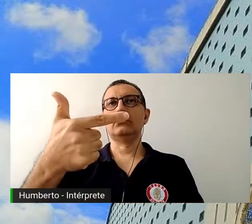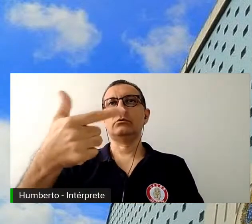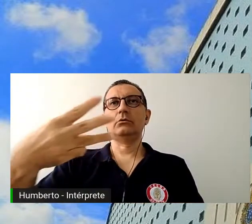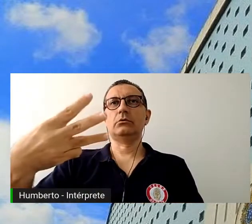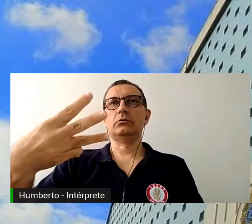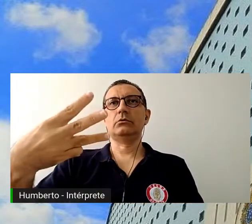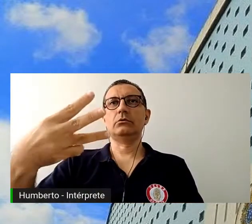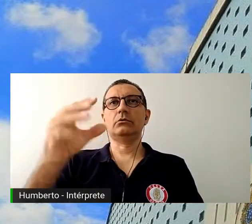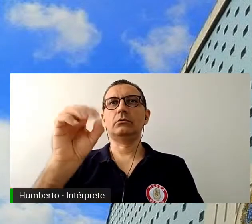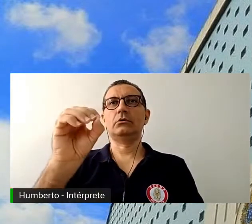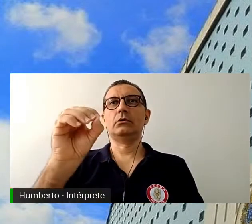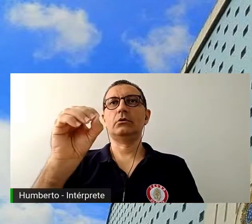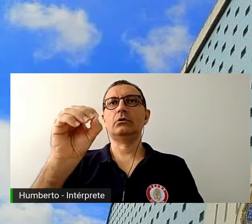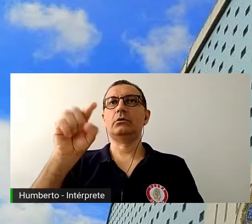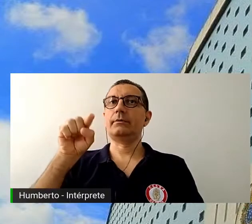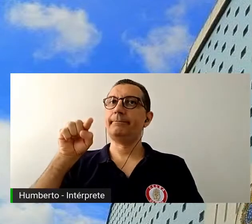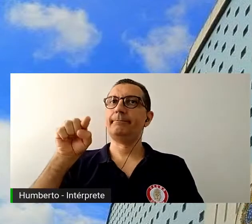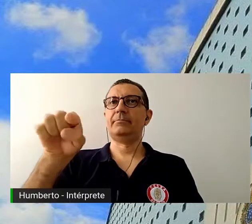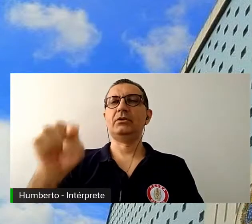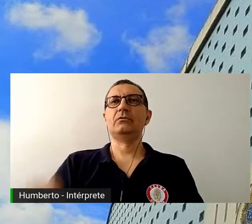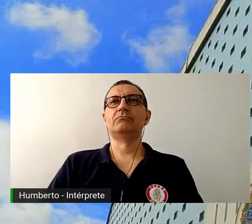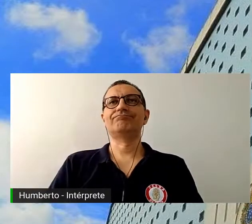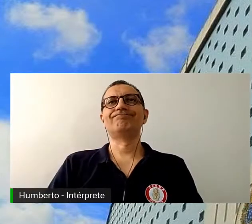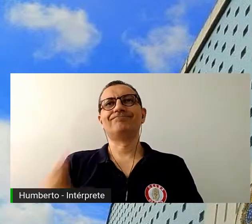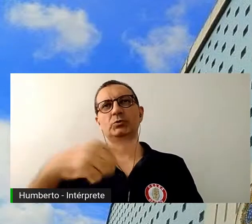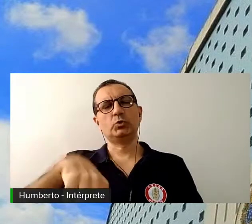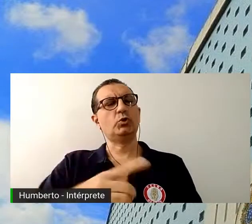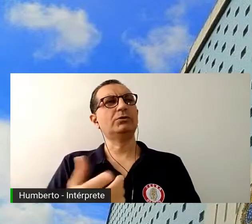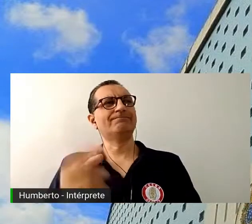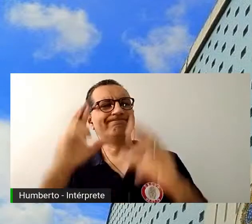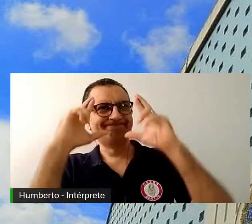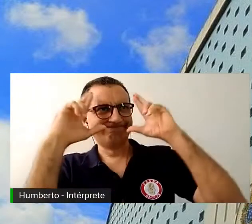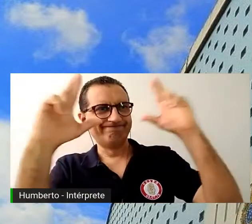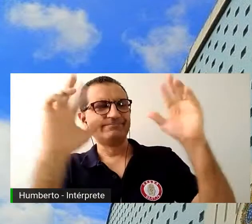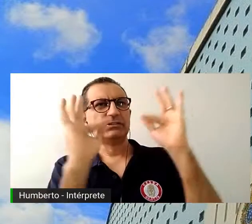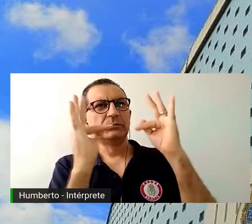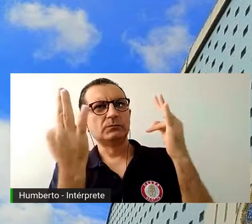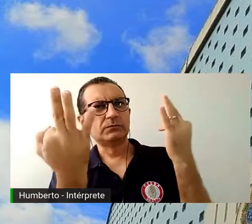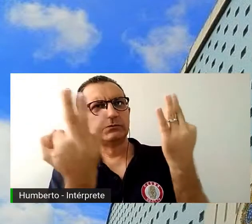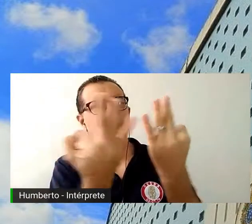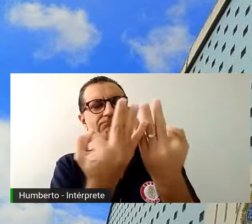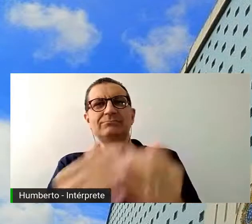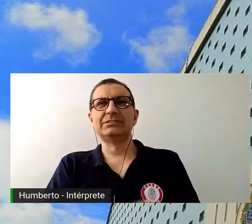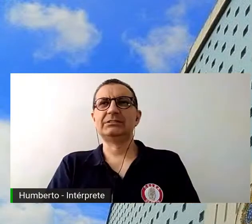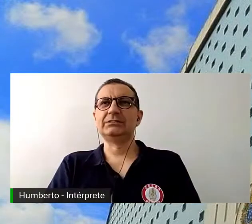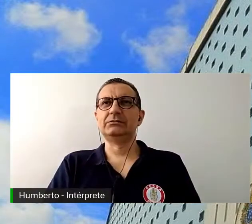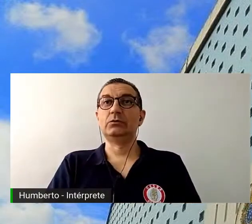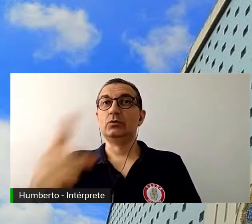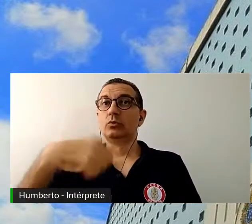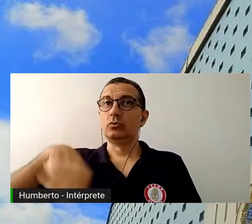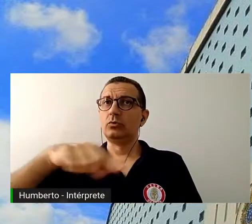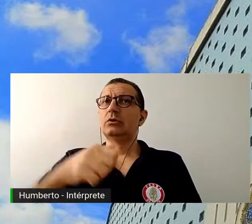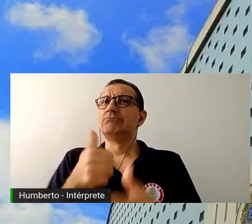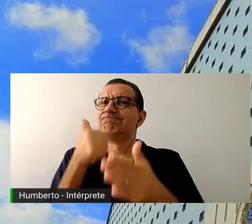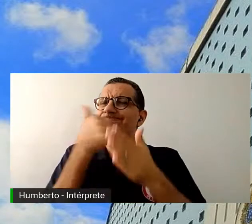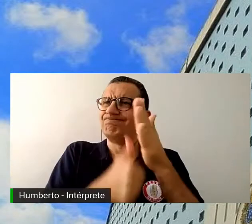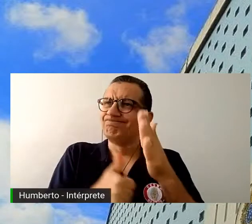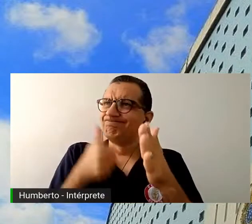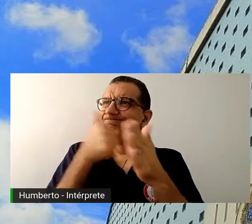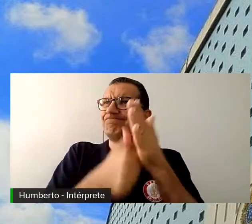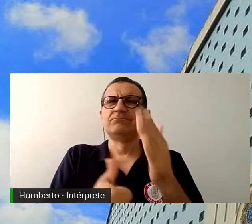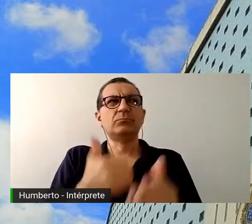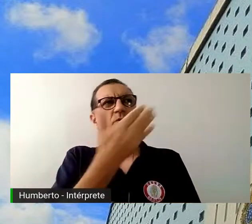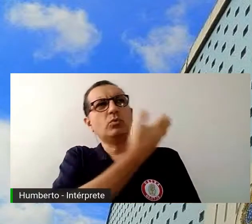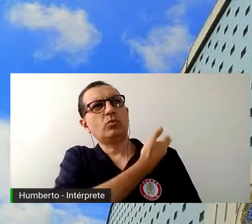amigos, ao sofrimento de todos. Nosso protesto ao Estado brasileiro e às autoridades